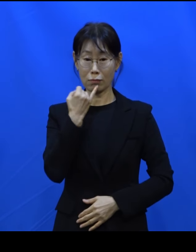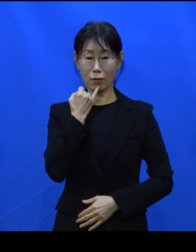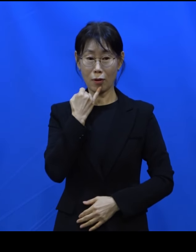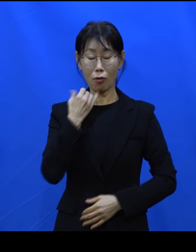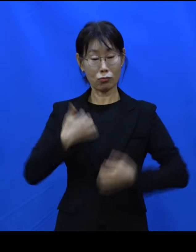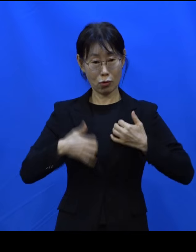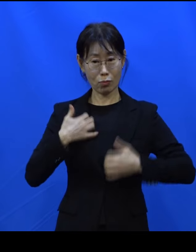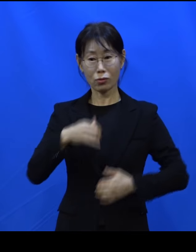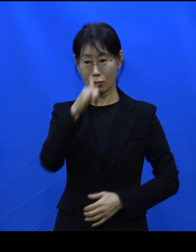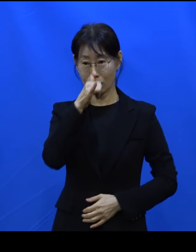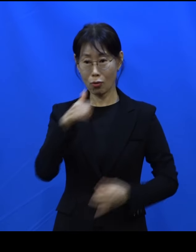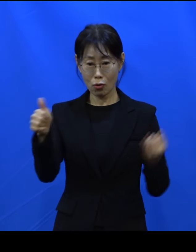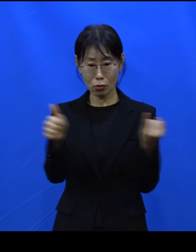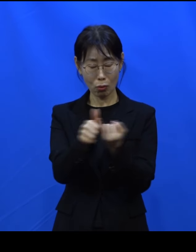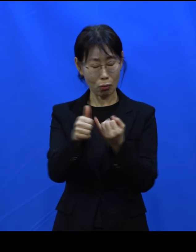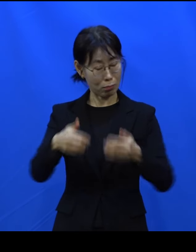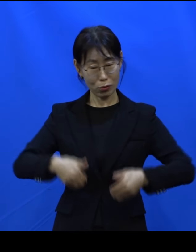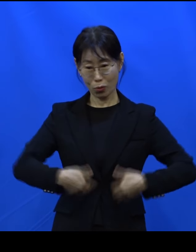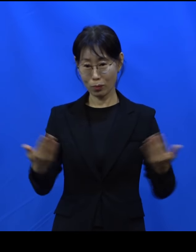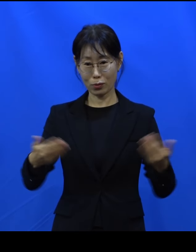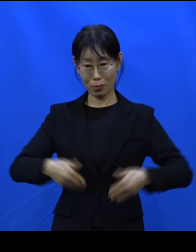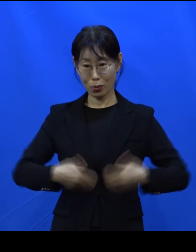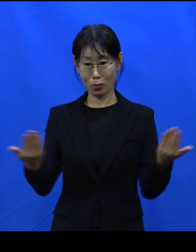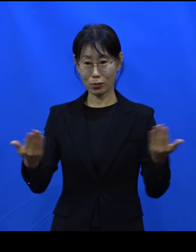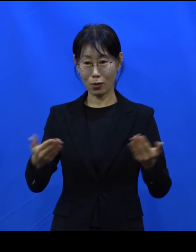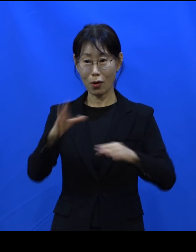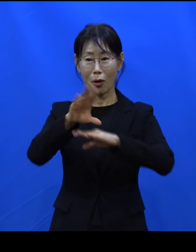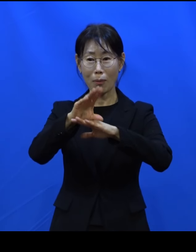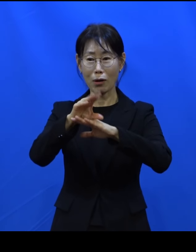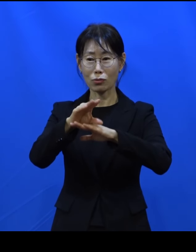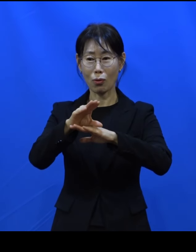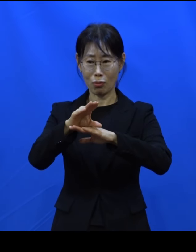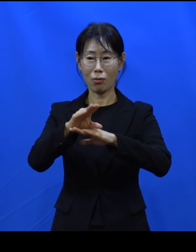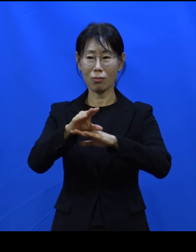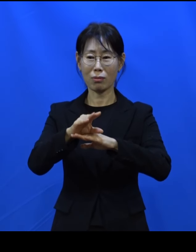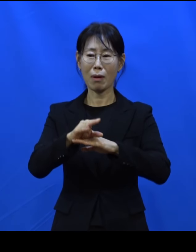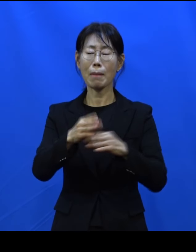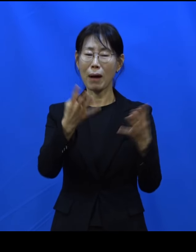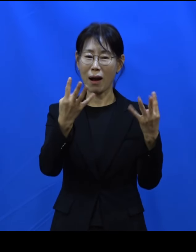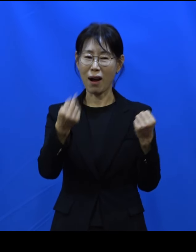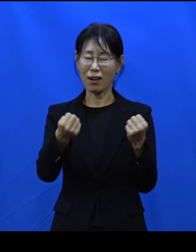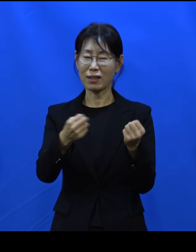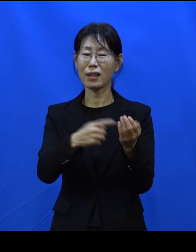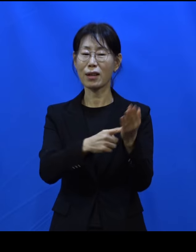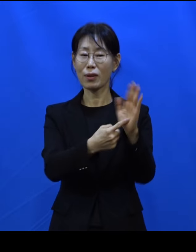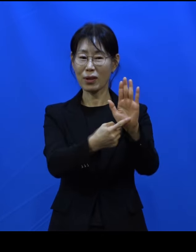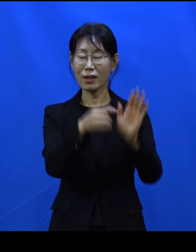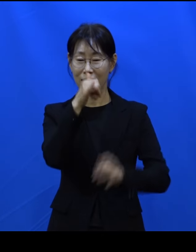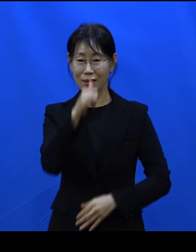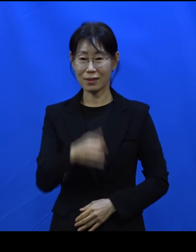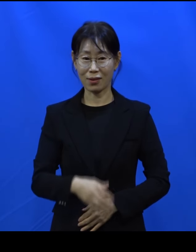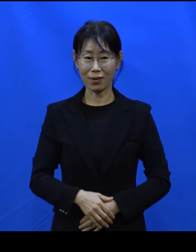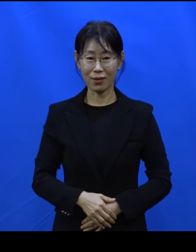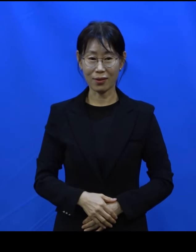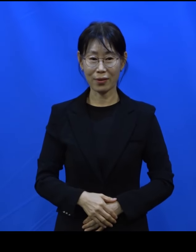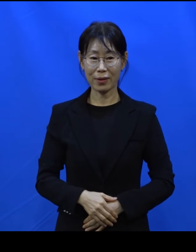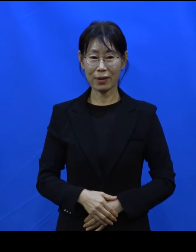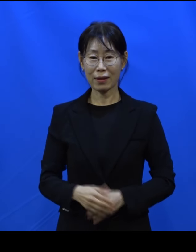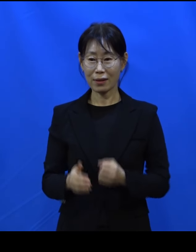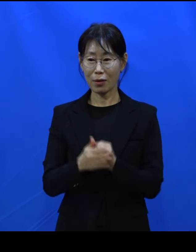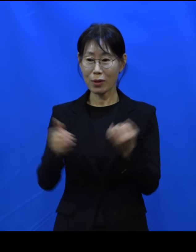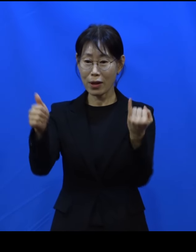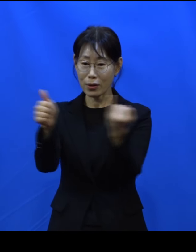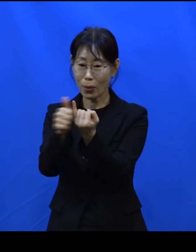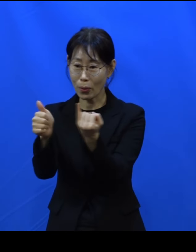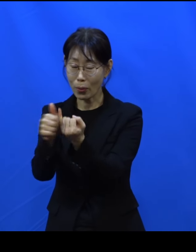헤어지는, 동거의 이혼의 비율은 결혼한 가정보다 배로 높다는 걸 우리가 알아야